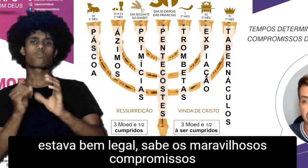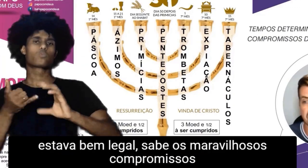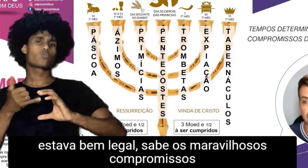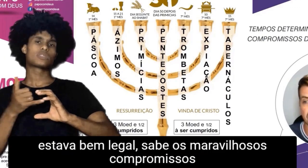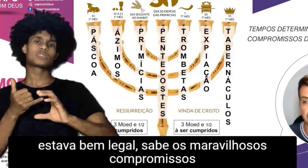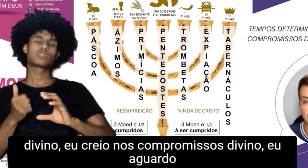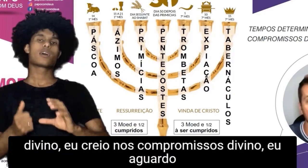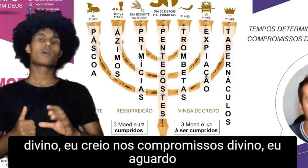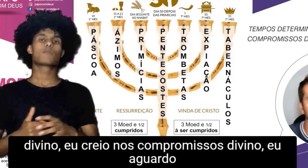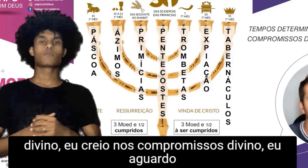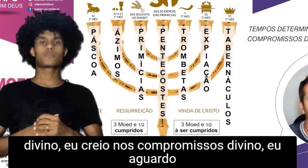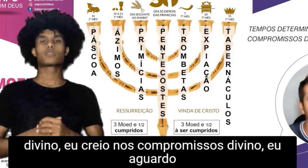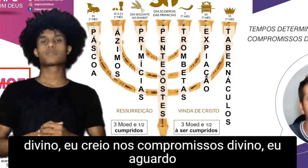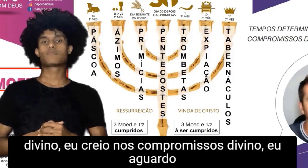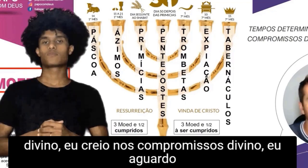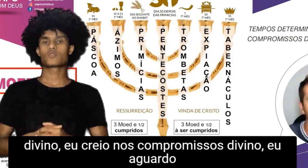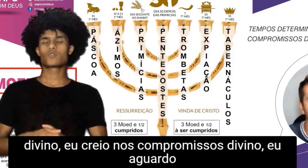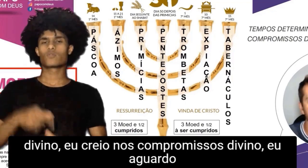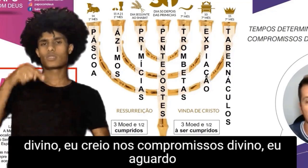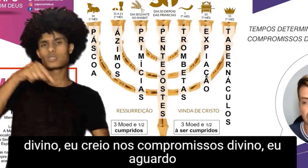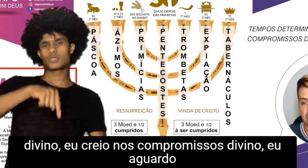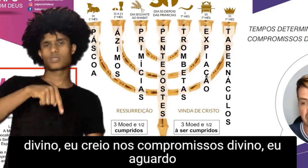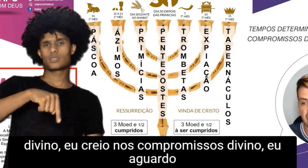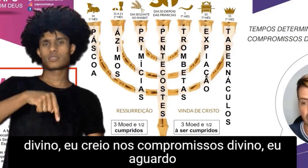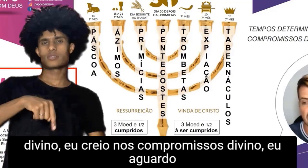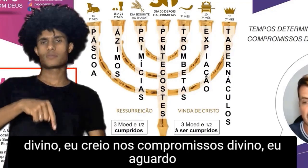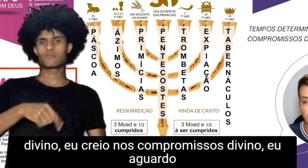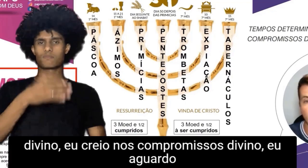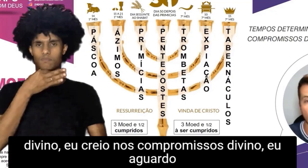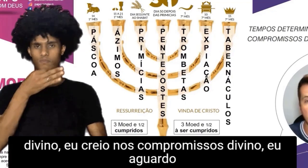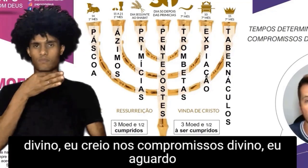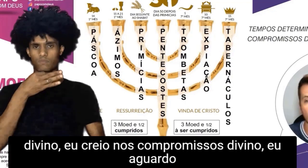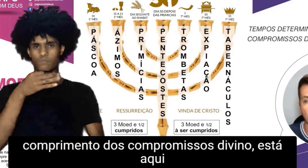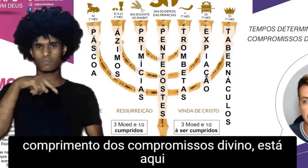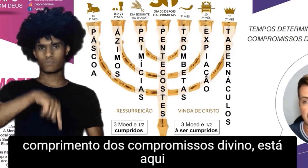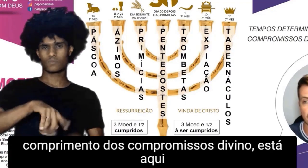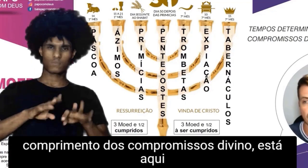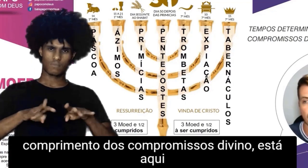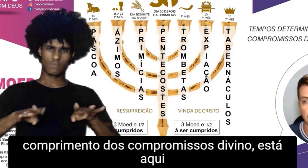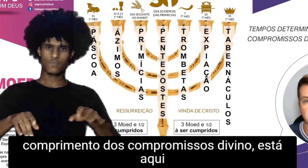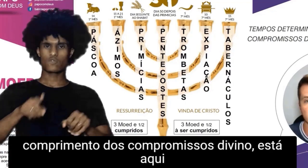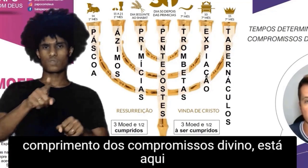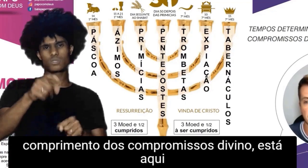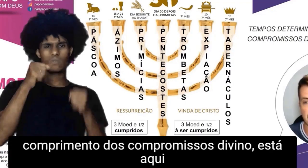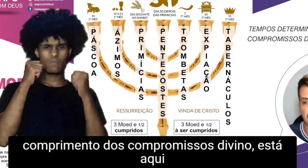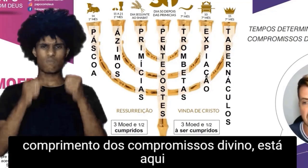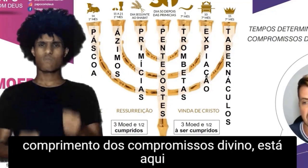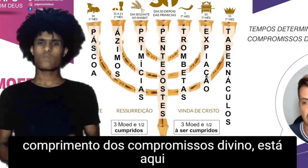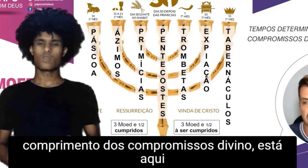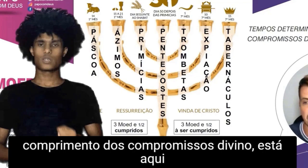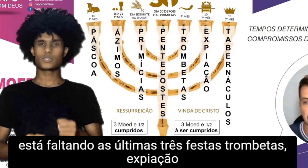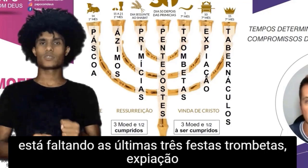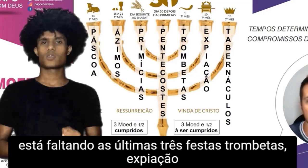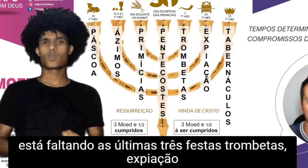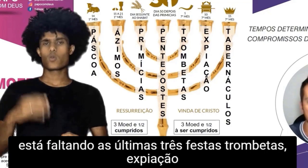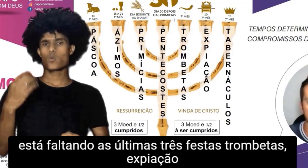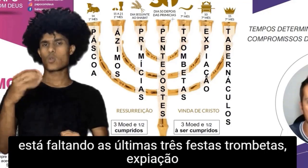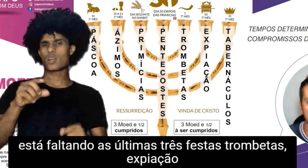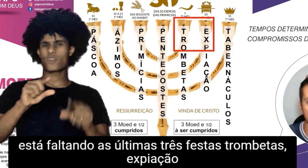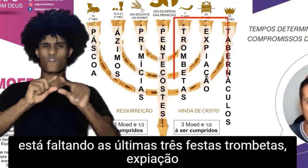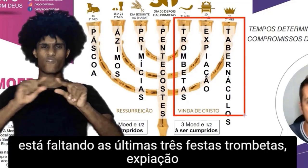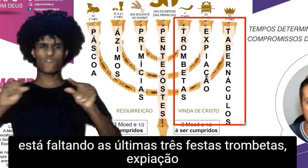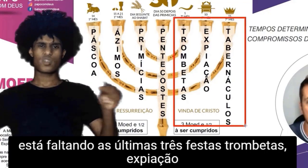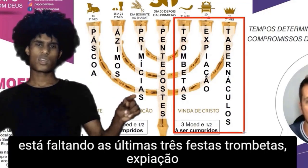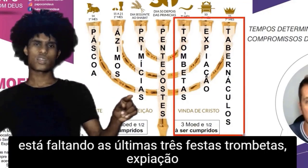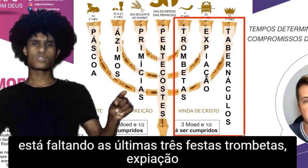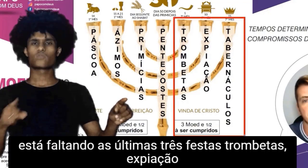maravilhosos compromissos divinos, eu creio nos compromissos divinos, eu aguardo o cumprimento dos compromissos divinos. Tá aqui, ó, tá faltando os últimos